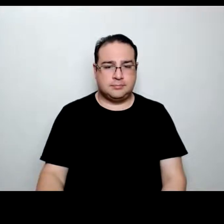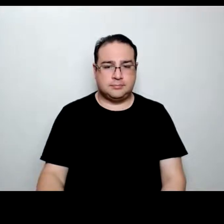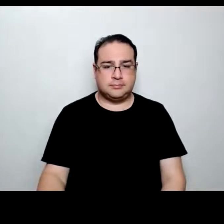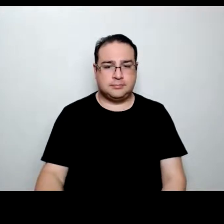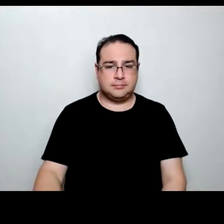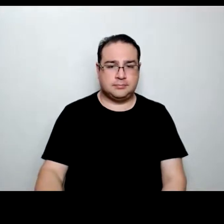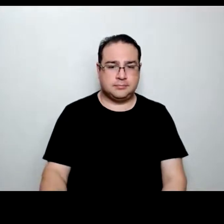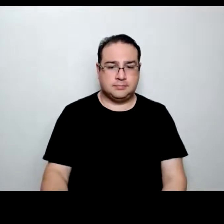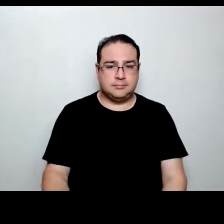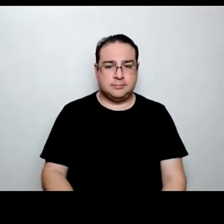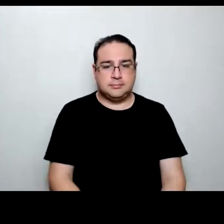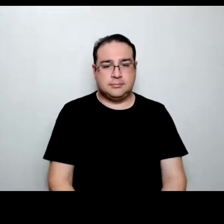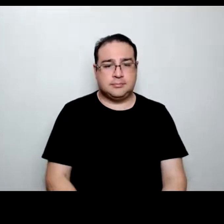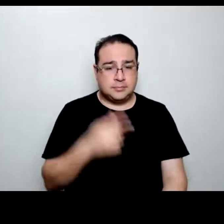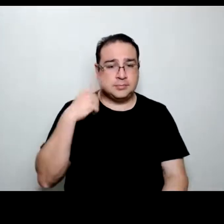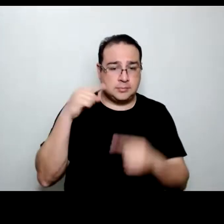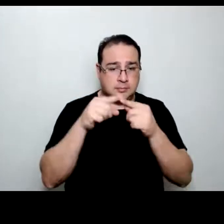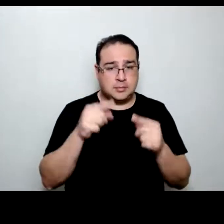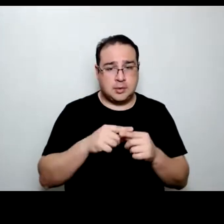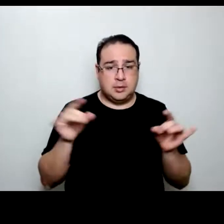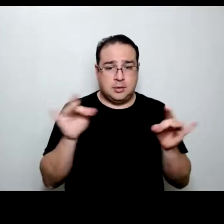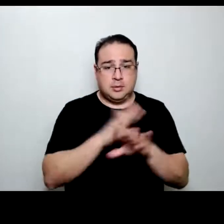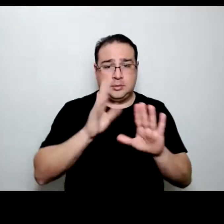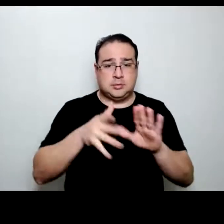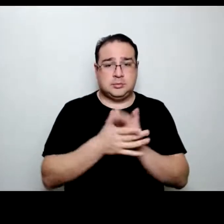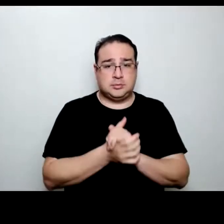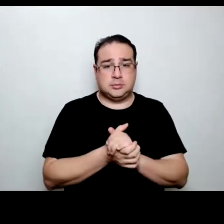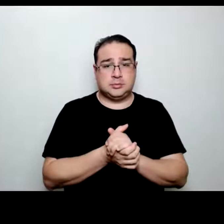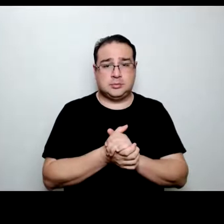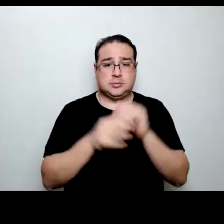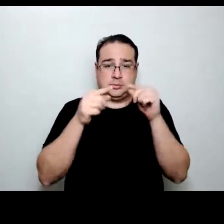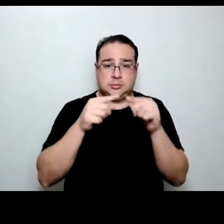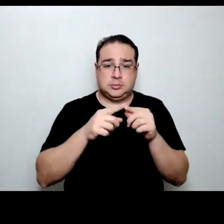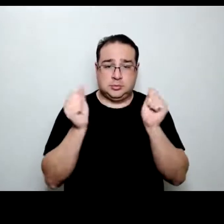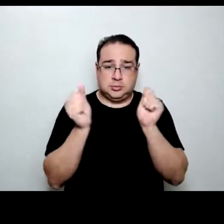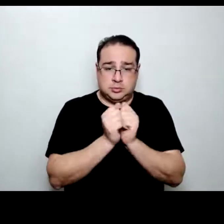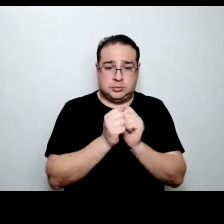Esse rearranjo foi satisfatório, digamos que para uma parte